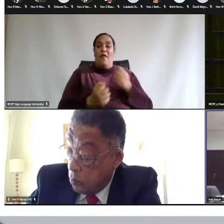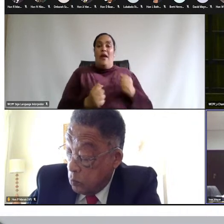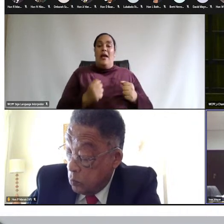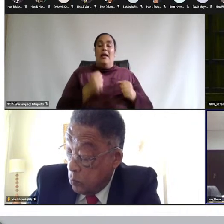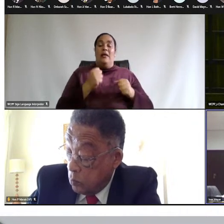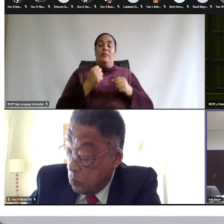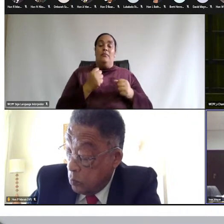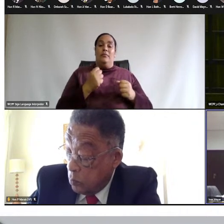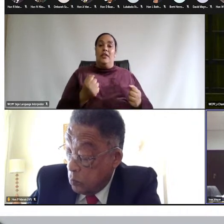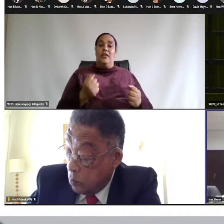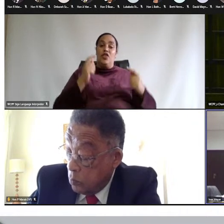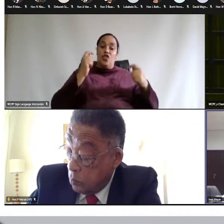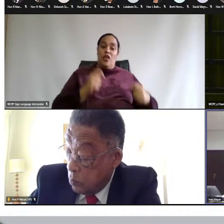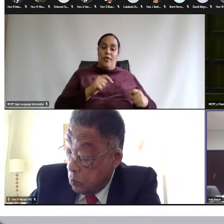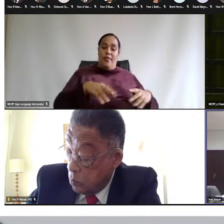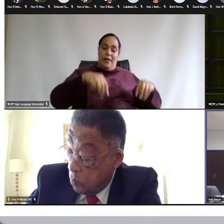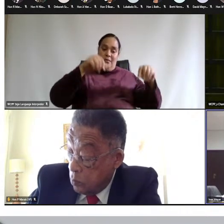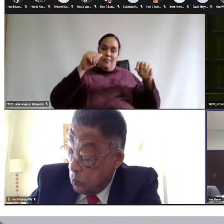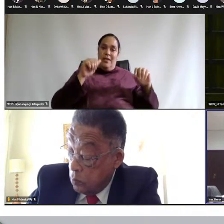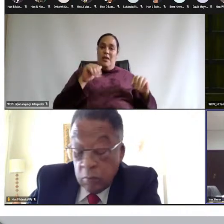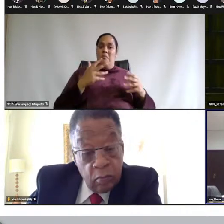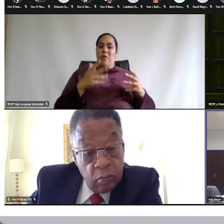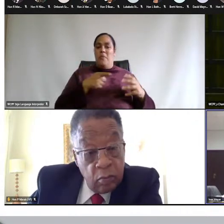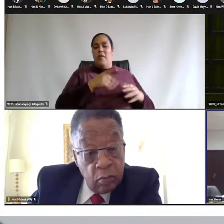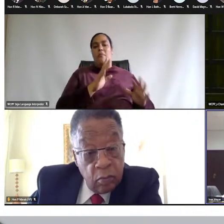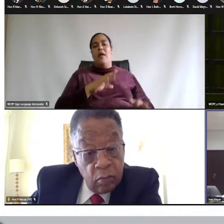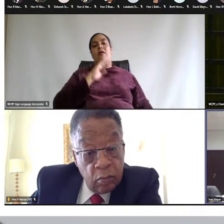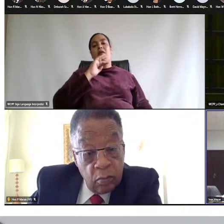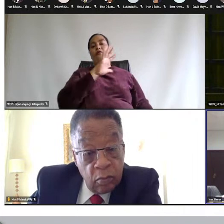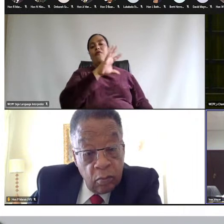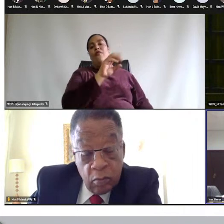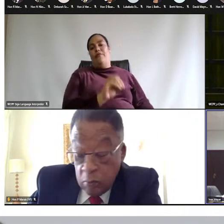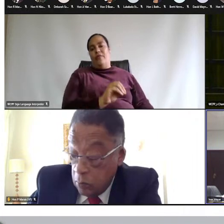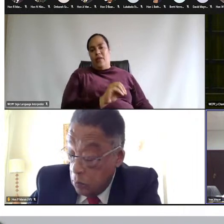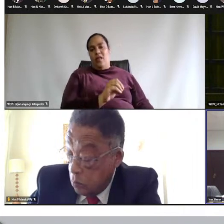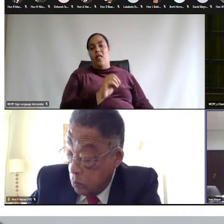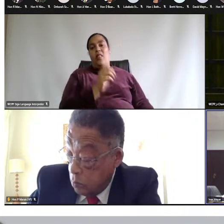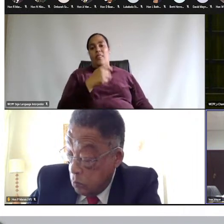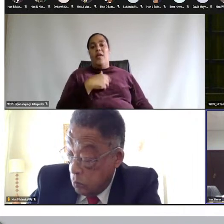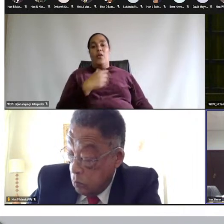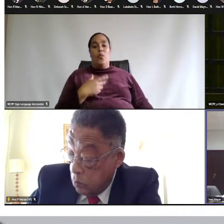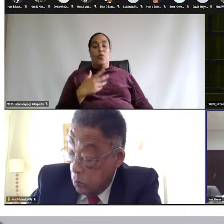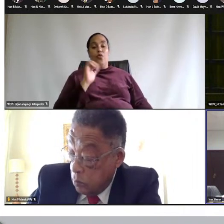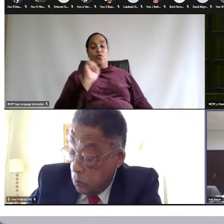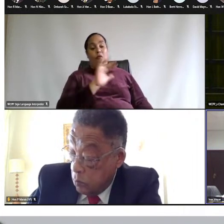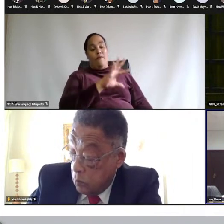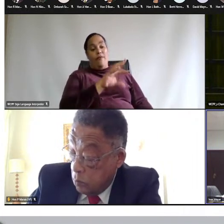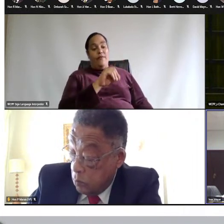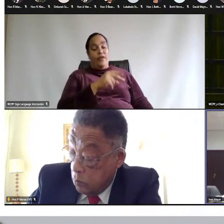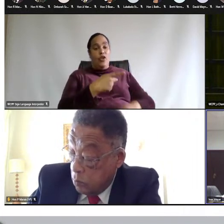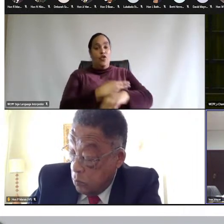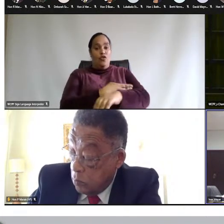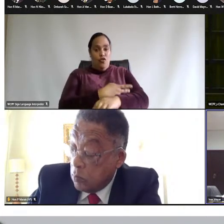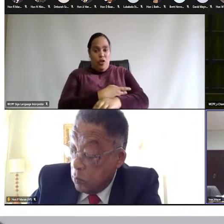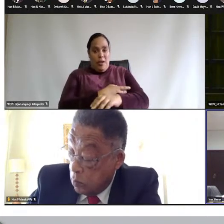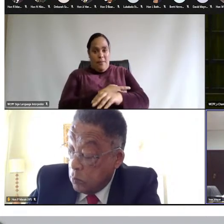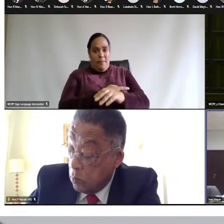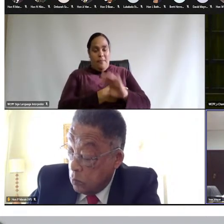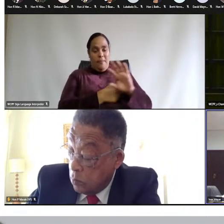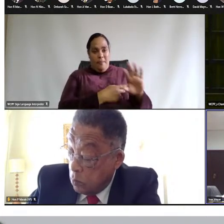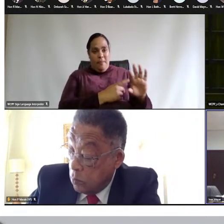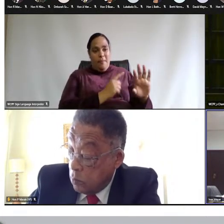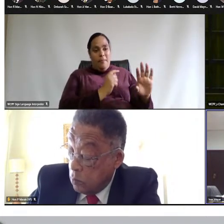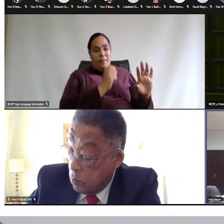veld, net sê 50 skape kan aan. Dan sal ons vir die 50 skape veevoer gee, maar jy moet